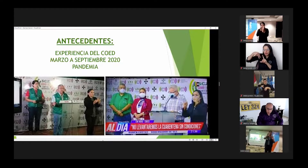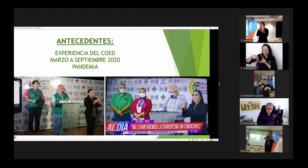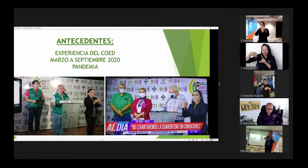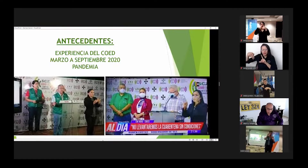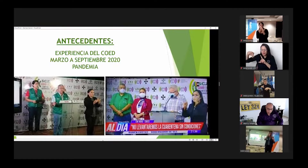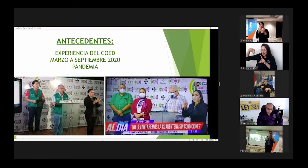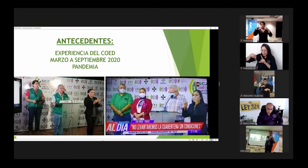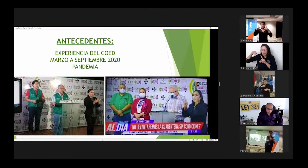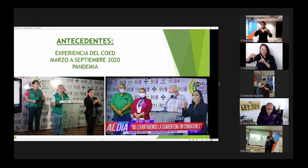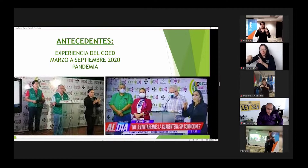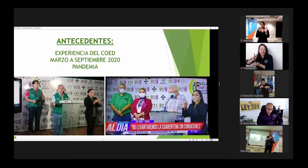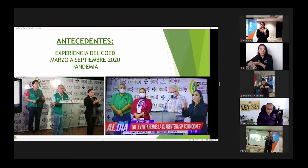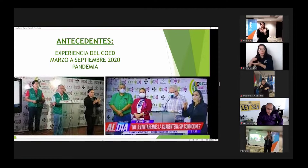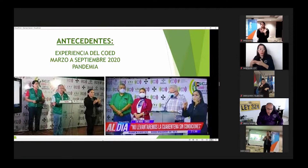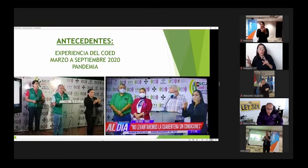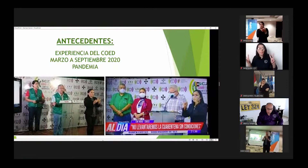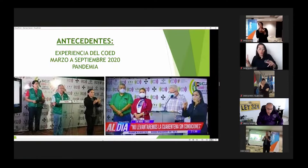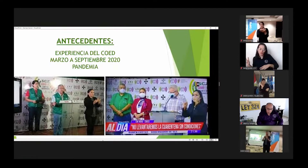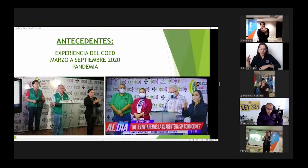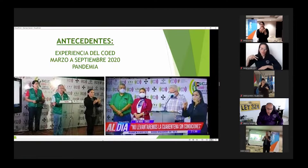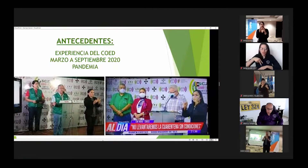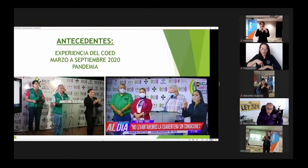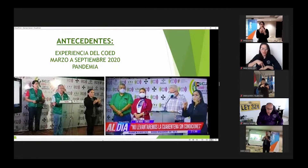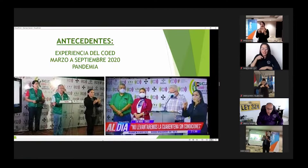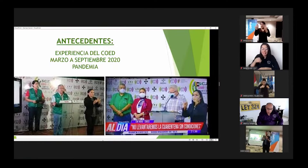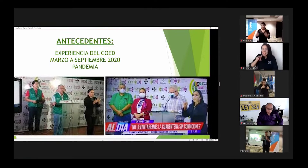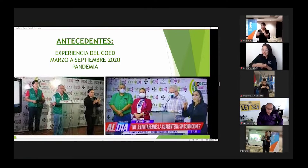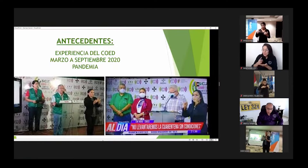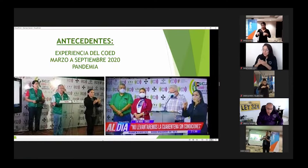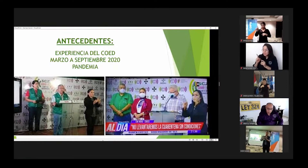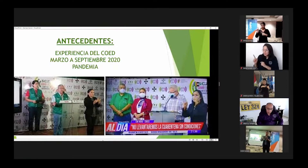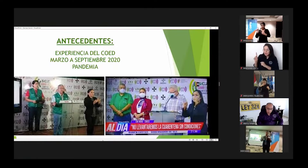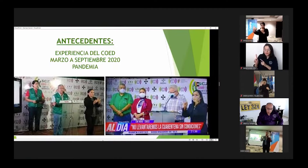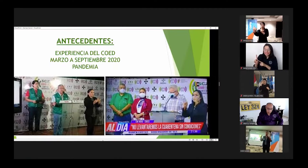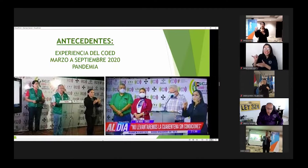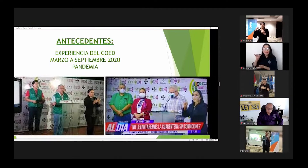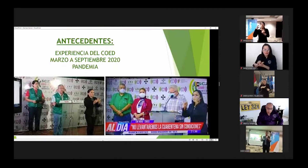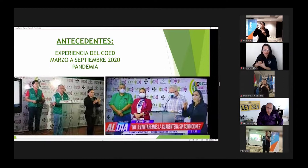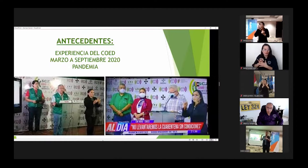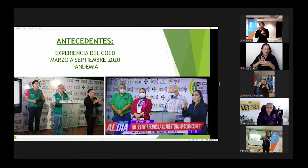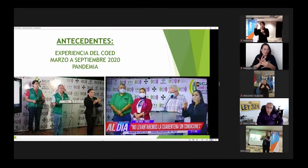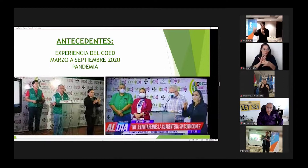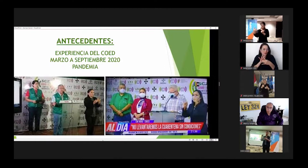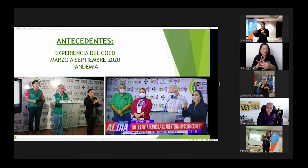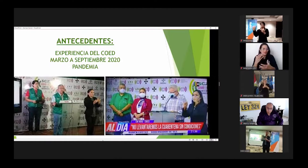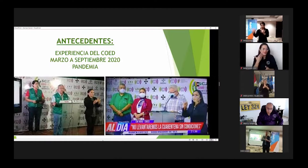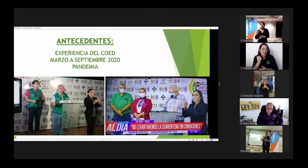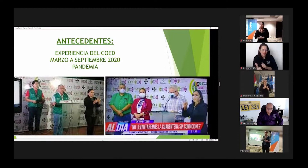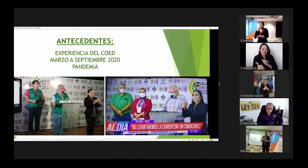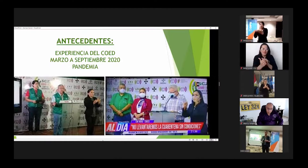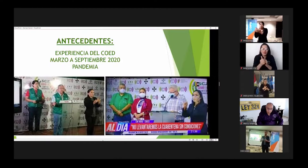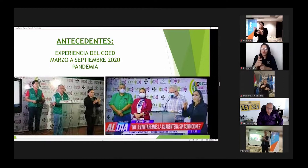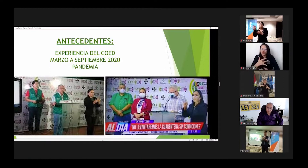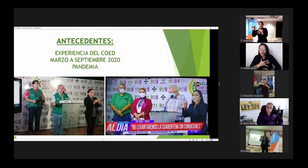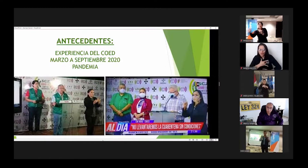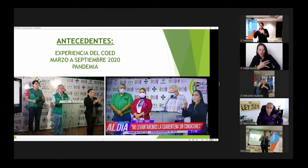era interpretación en vivo, justamente la intérprete que tengo ahora es la misma intérprete que hacía este servicio voluntario dentro del